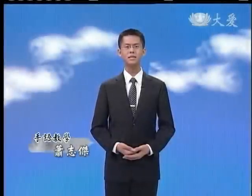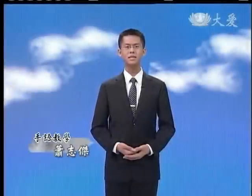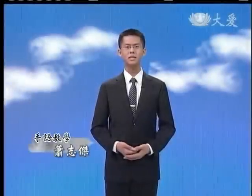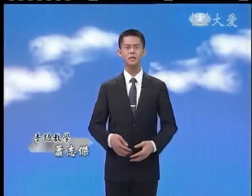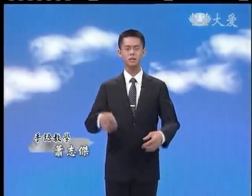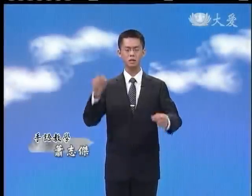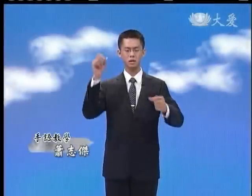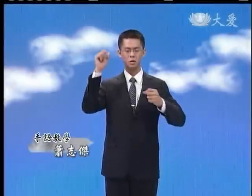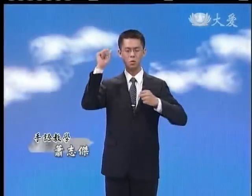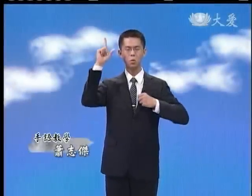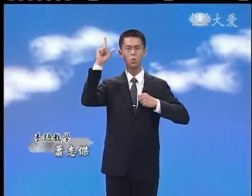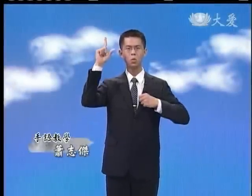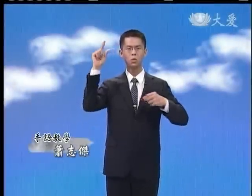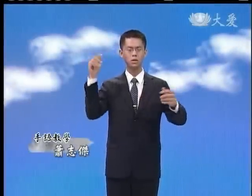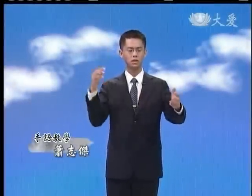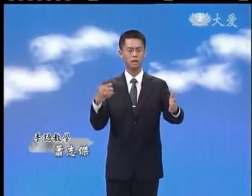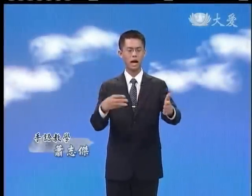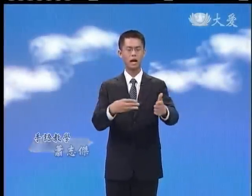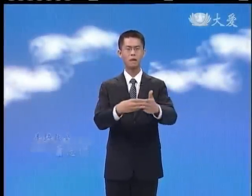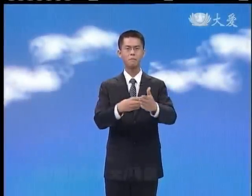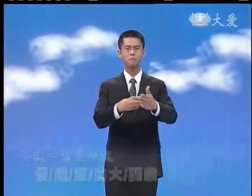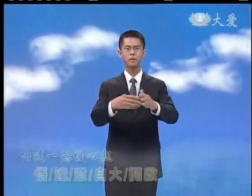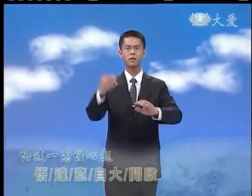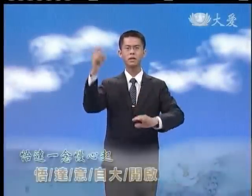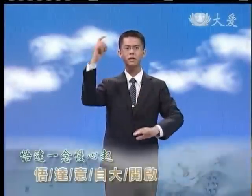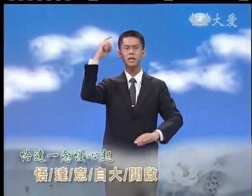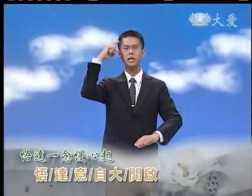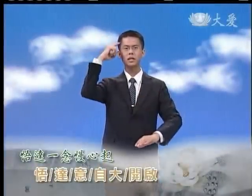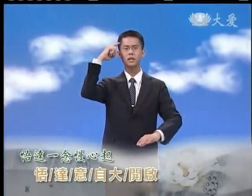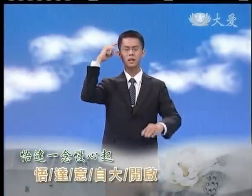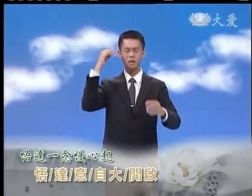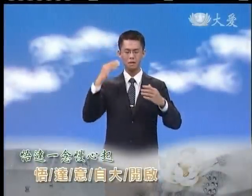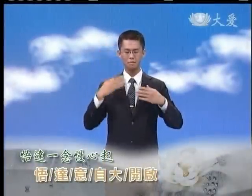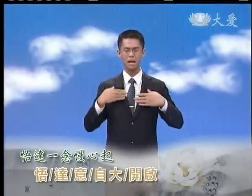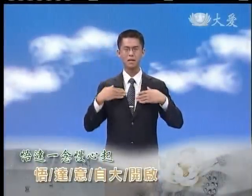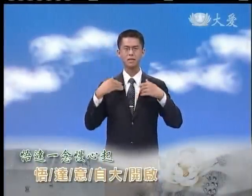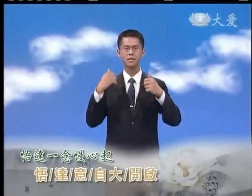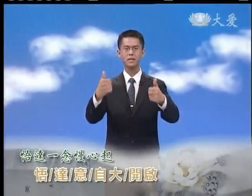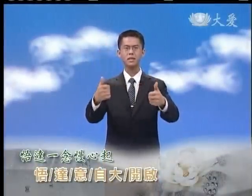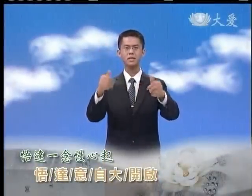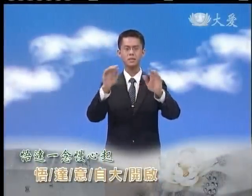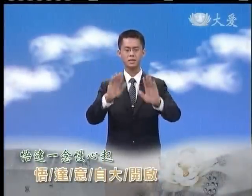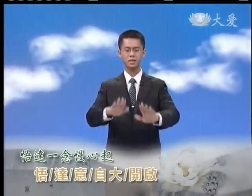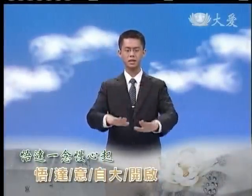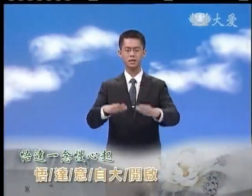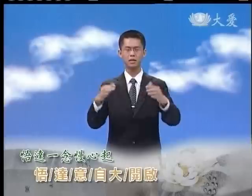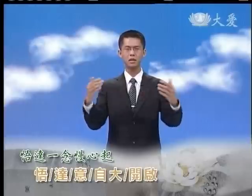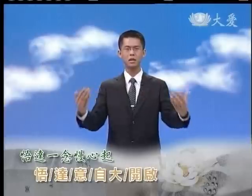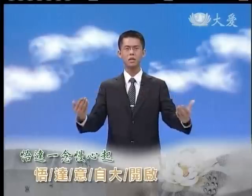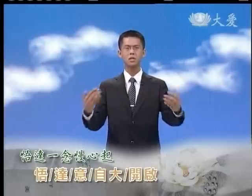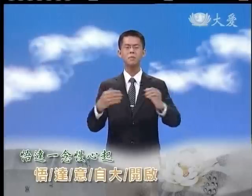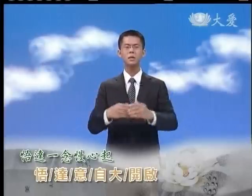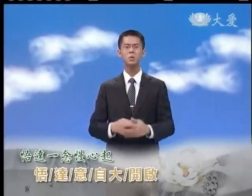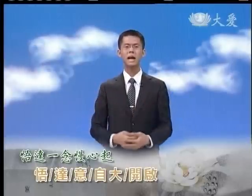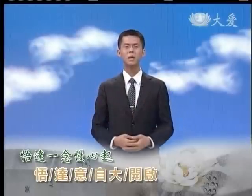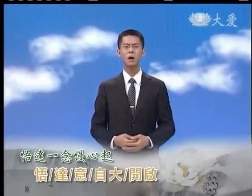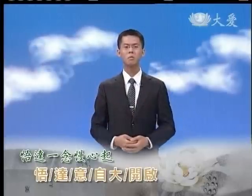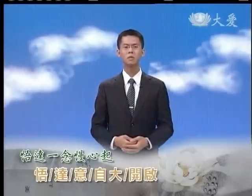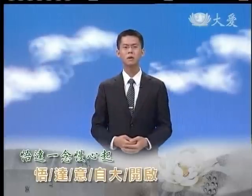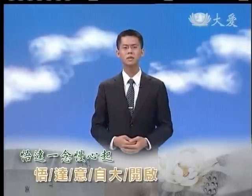心起，悟达一念满心起。这边的悟达的话，我们照